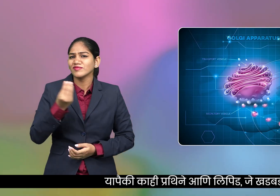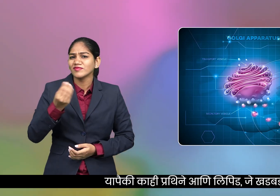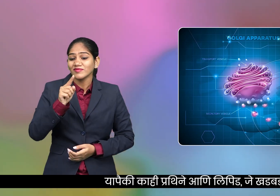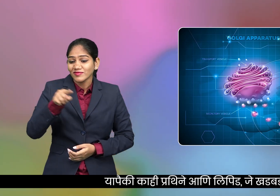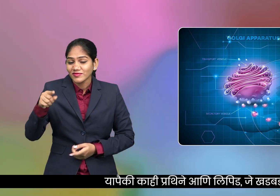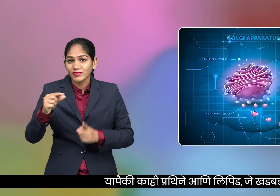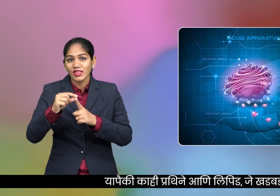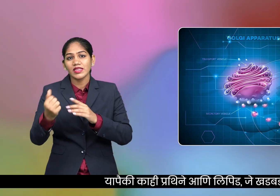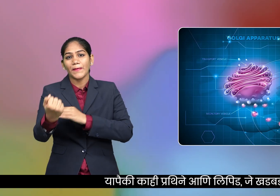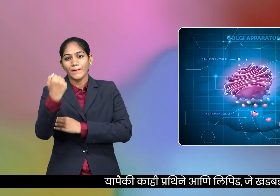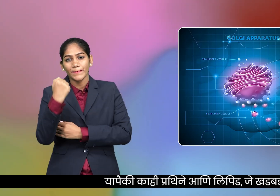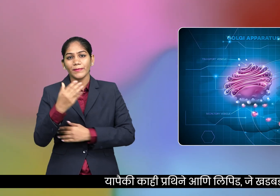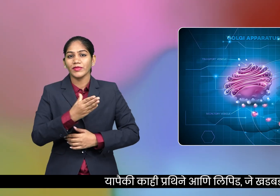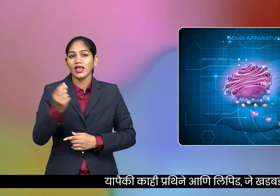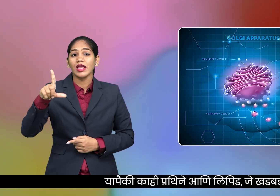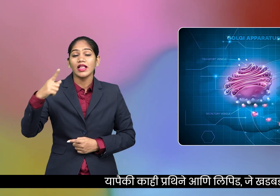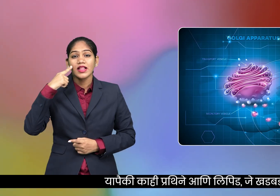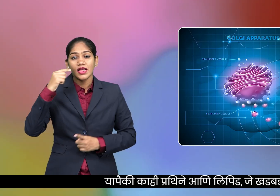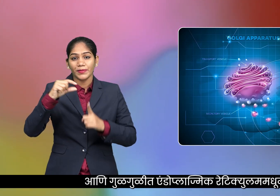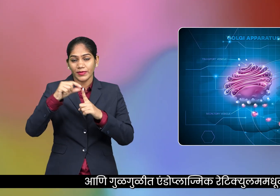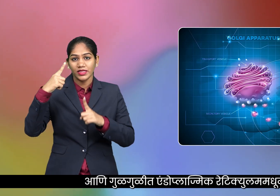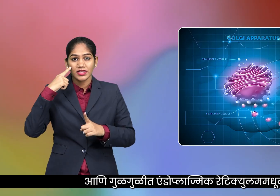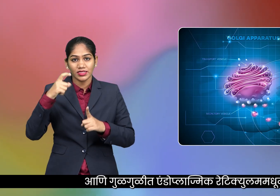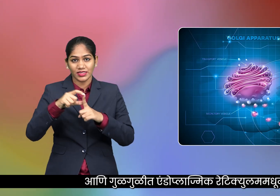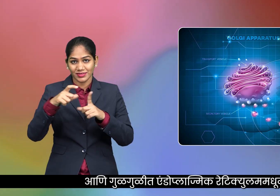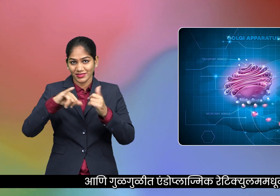यापैकी काही प्रथिने आणि लिपिड जे खडबडीत आणि गुळगुळीत